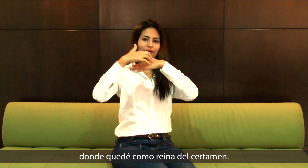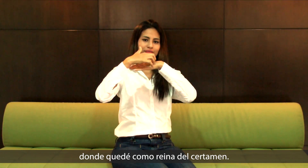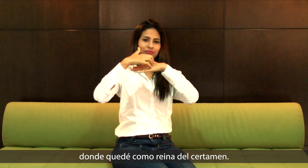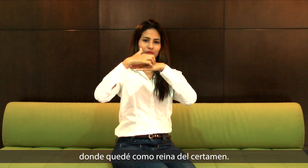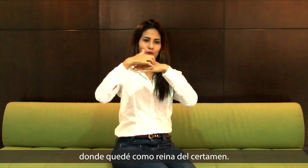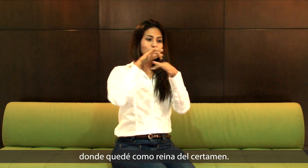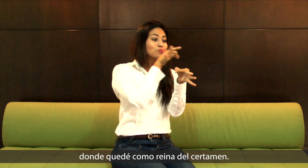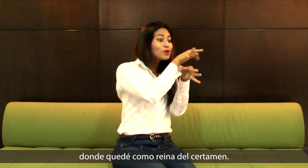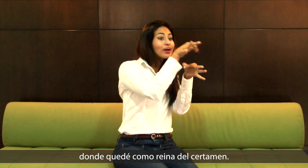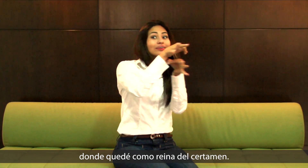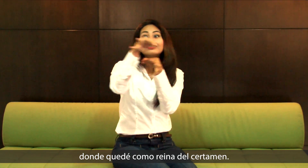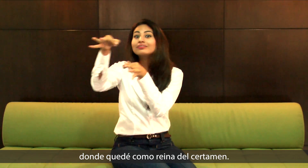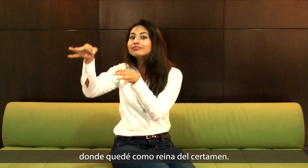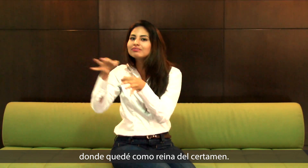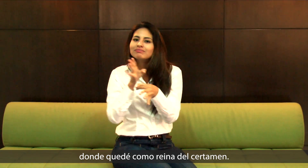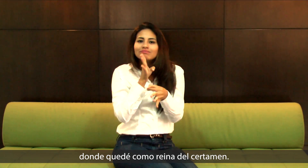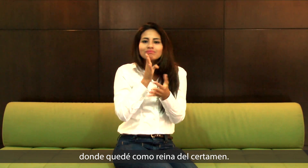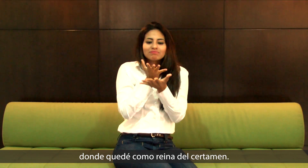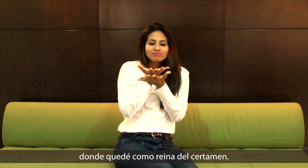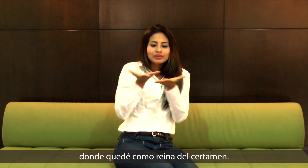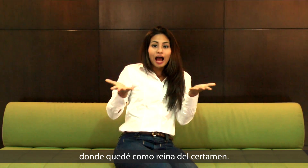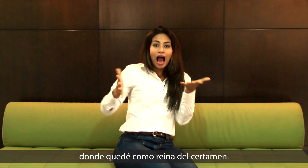donde quedé como reina de este certamen.